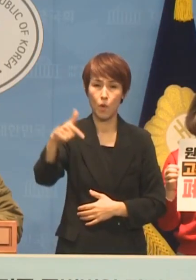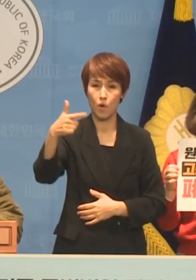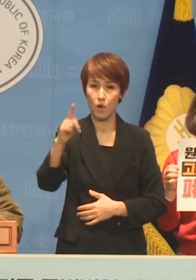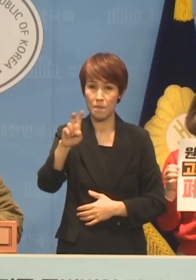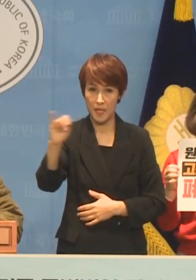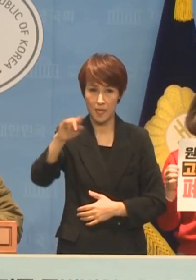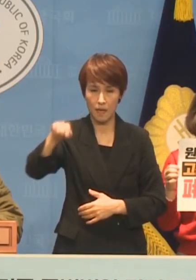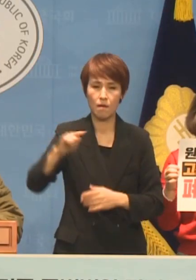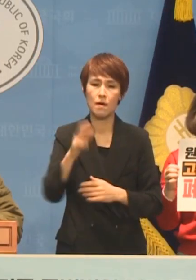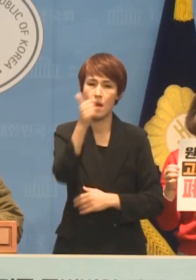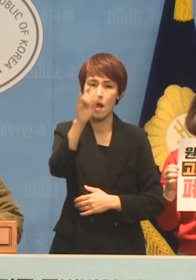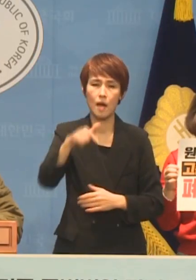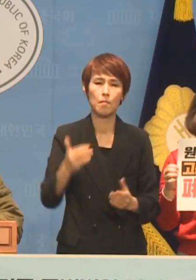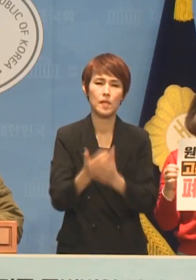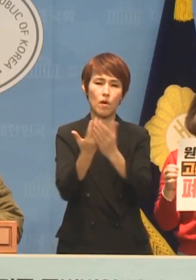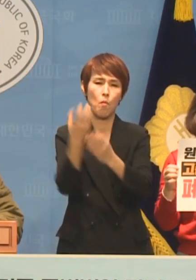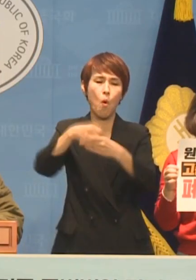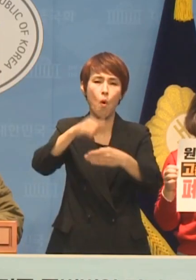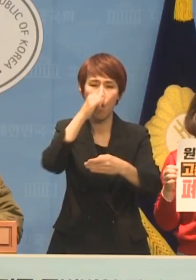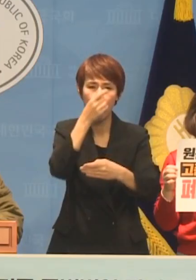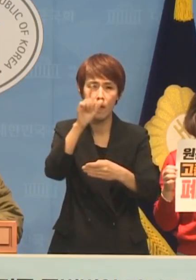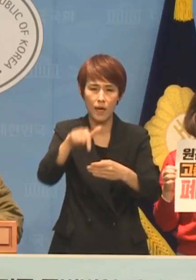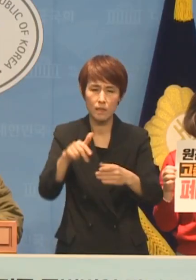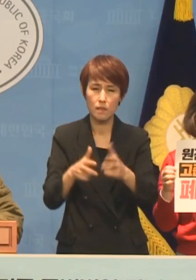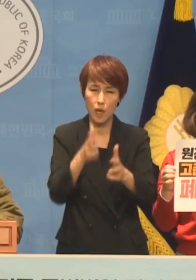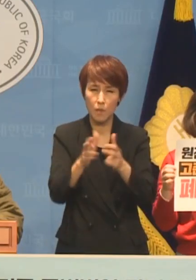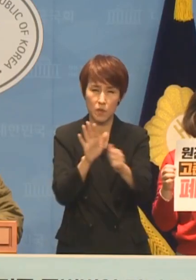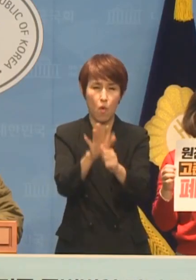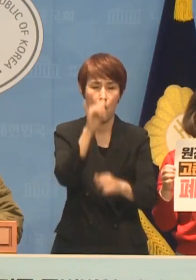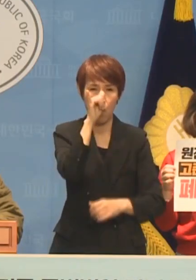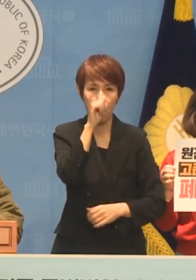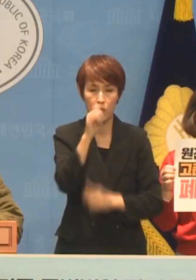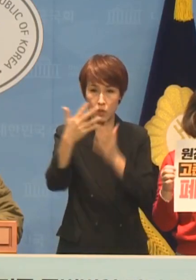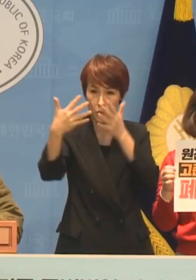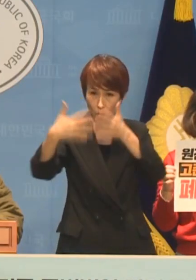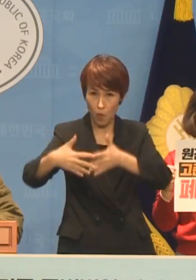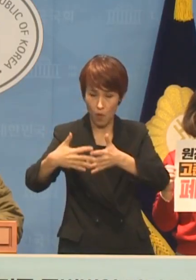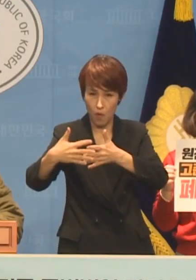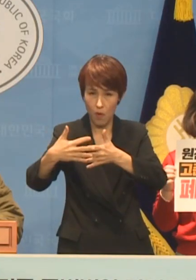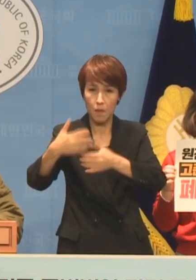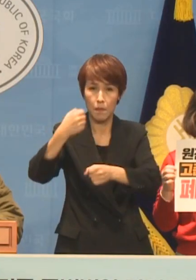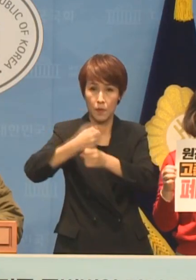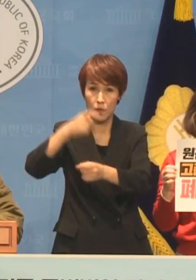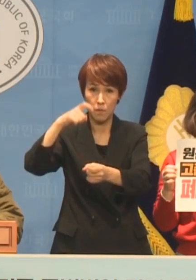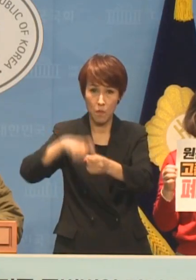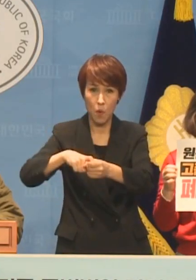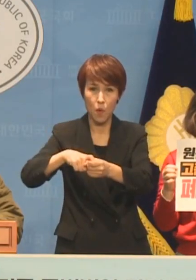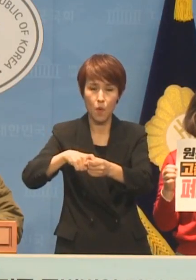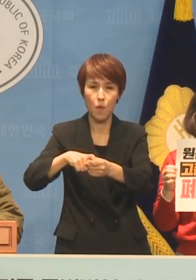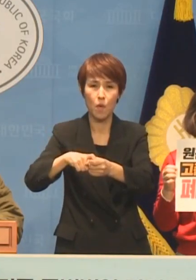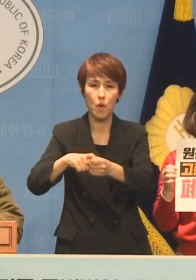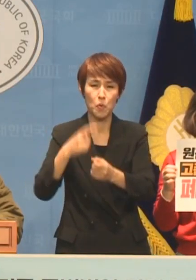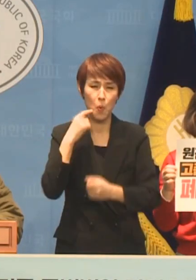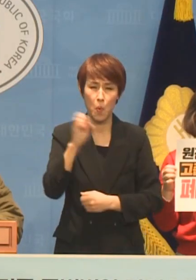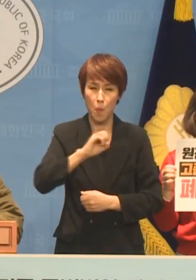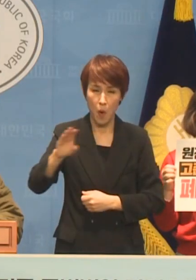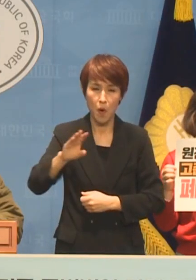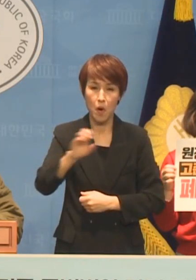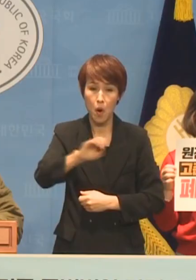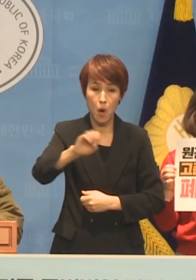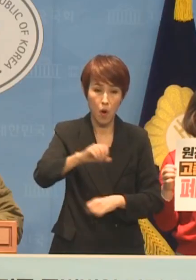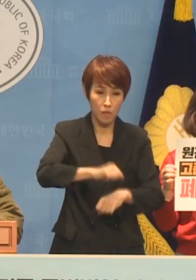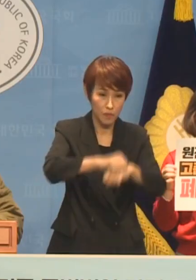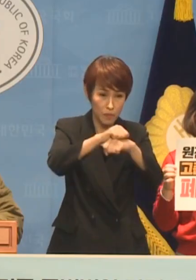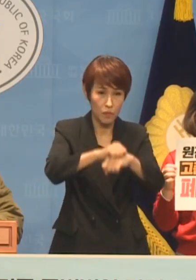포함시켜 핵산업계를 지원하고 있으며 K택소노미 조건을 충족하기 위해 방패물 처분시설 건설 계획이